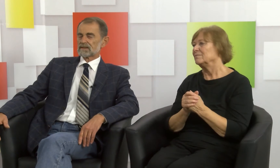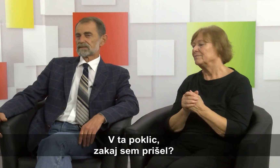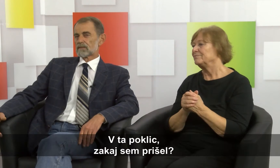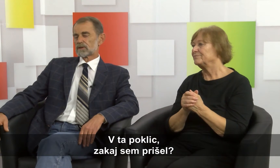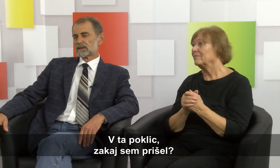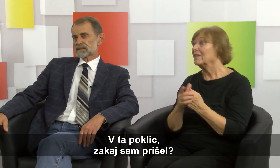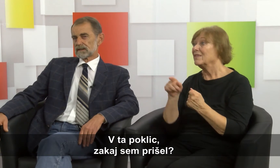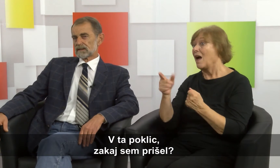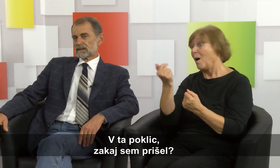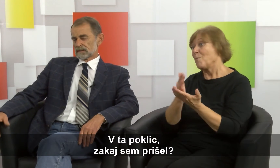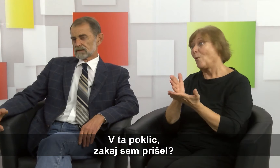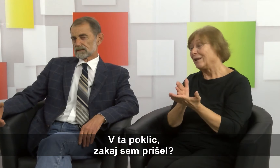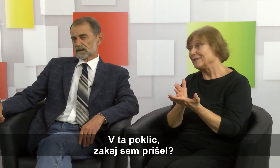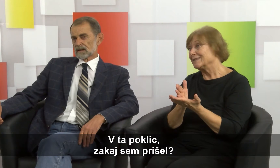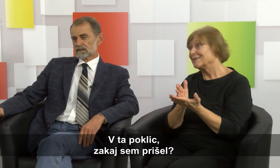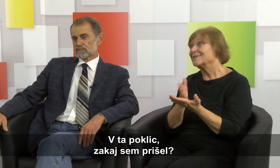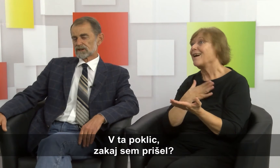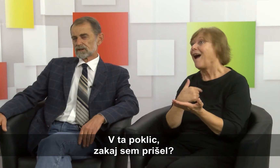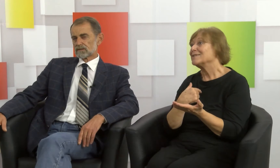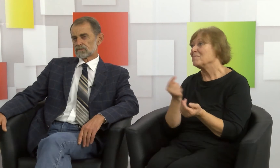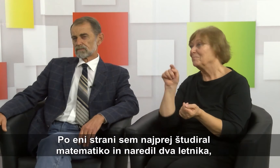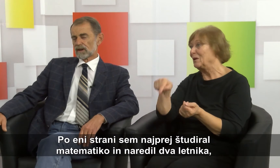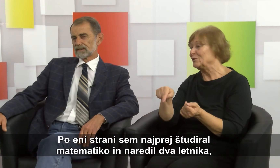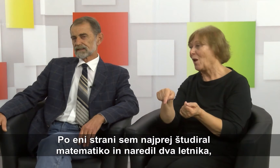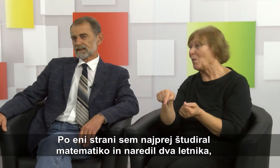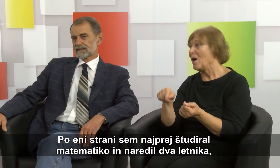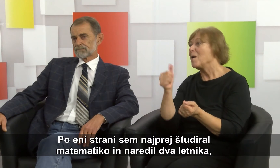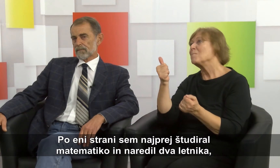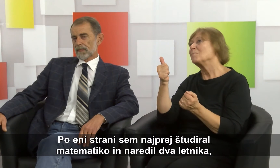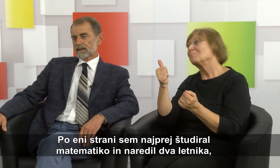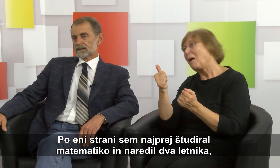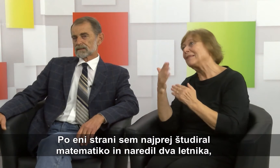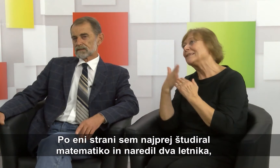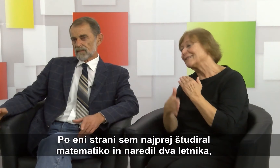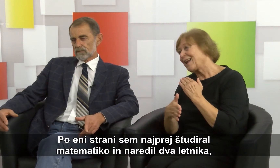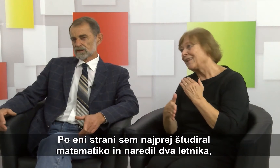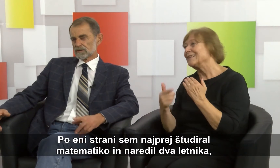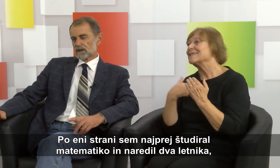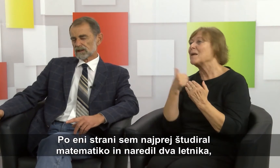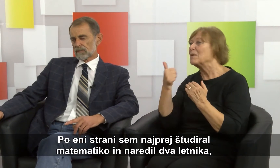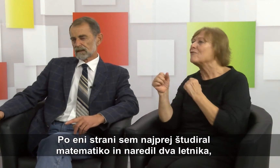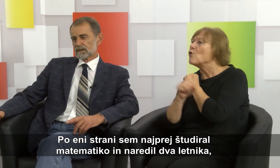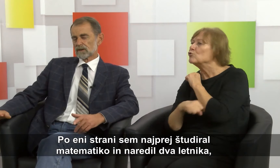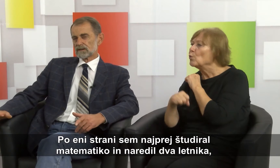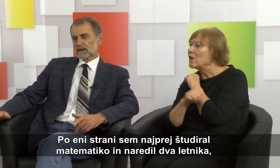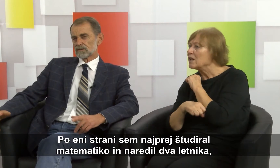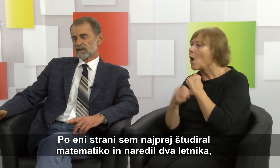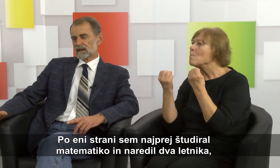Zdaj, v ta poklic, zakaj sem prišel, po eni strani sem najprej študiral matematiko in naredil 2